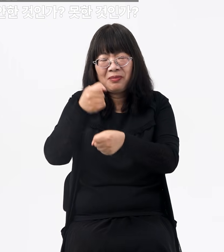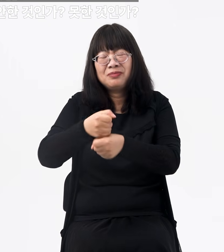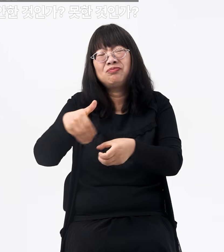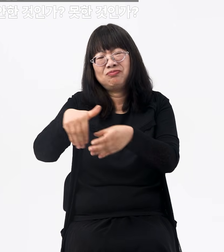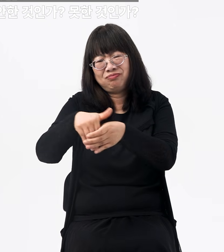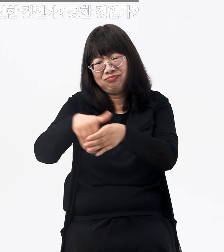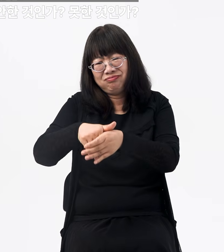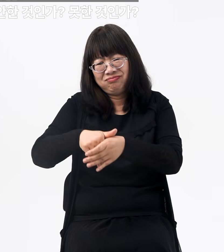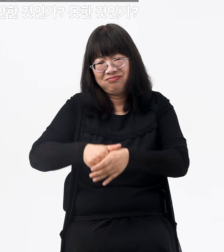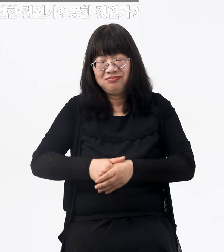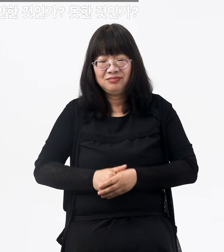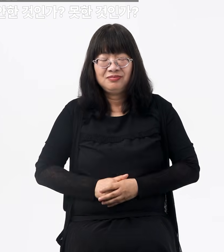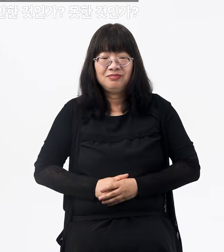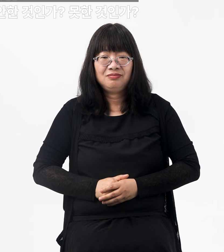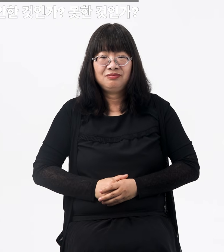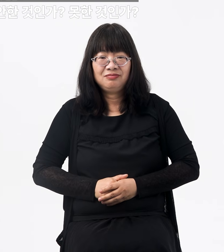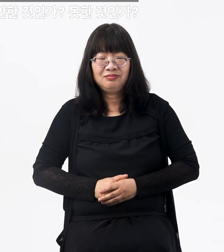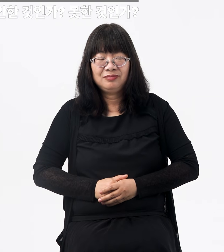문화예요.